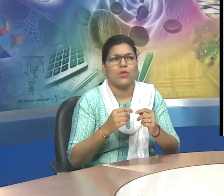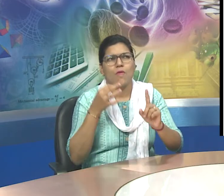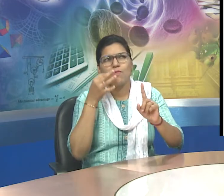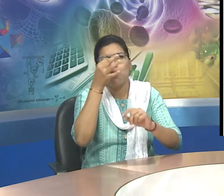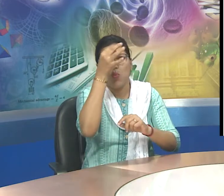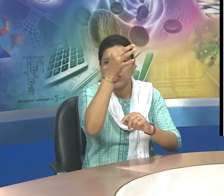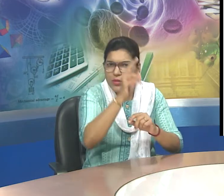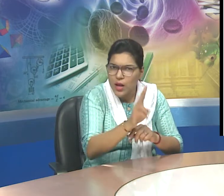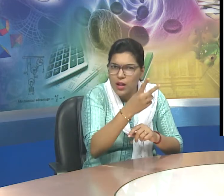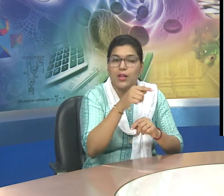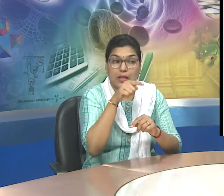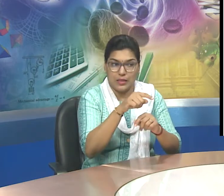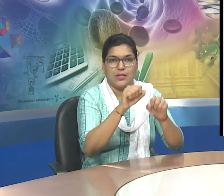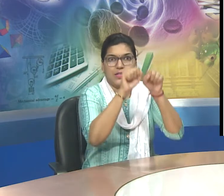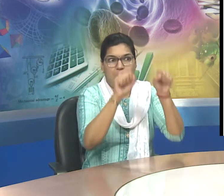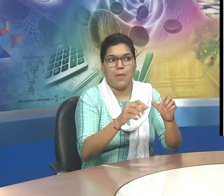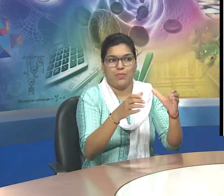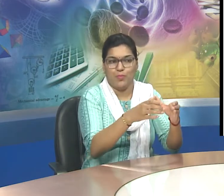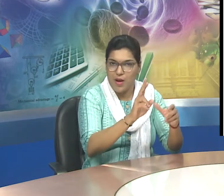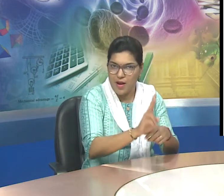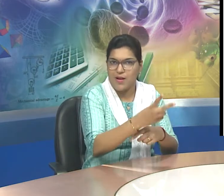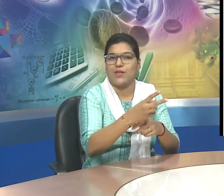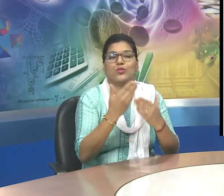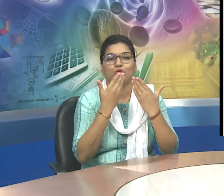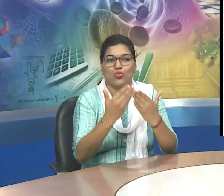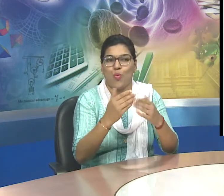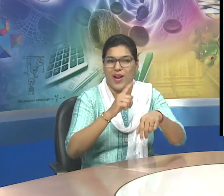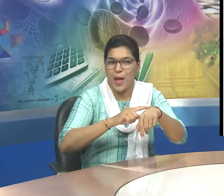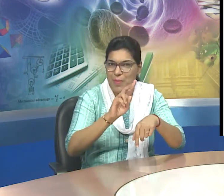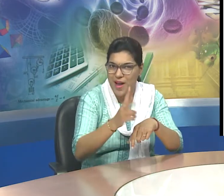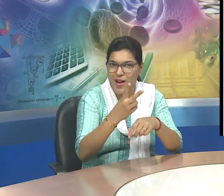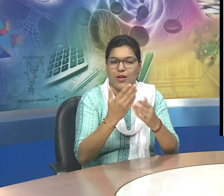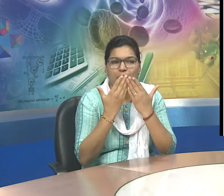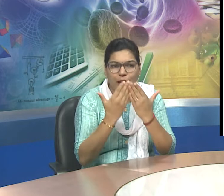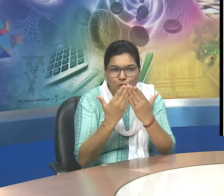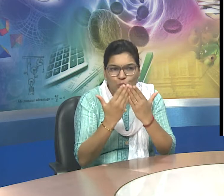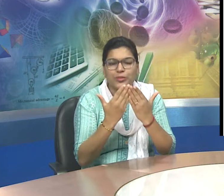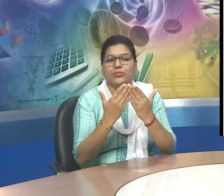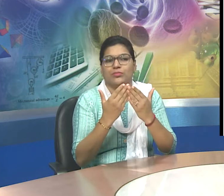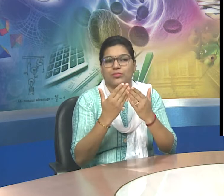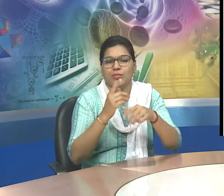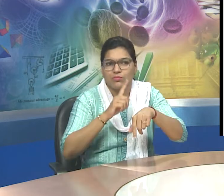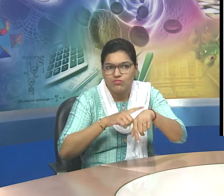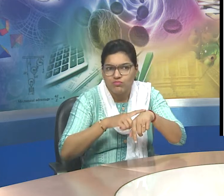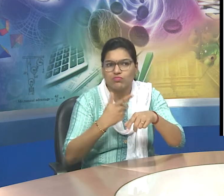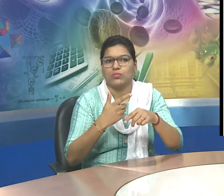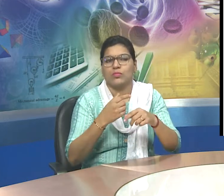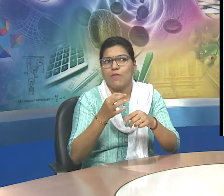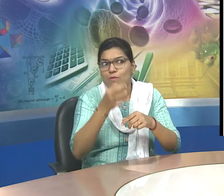हैं। फ्यूचर का जो हम विजन निर्धारित करते हैं वो भी अलग तरीके से होता है। स्कूल में हम भिन्न प्रकार से अपना